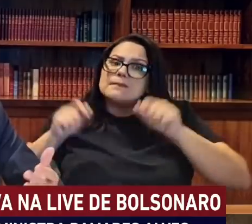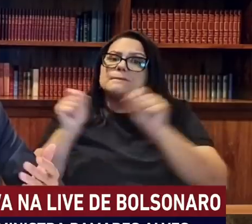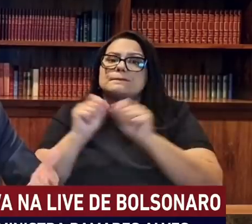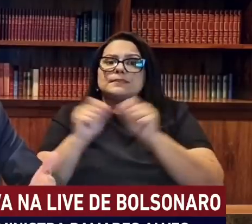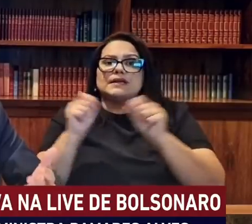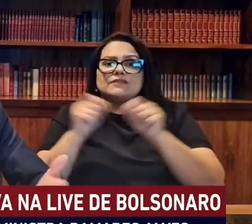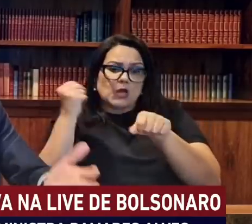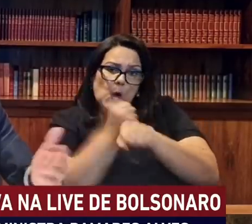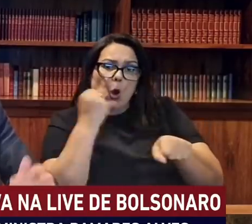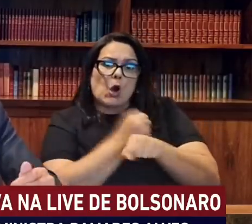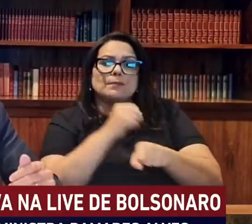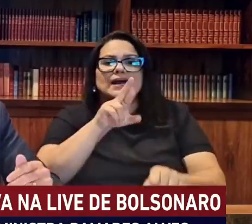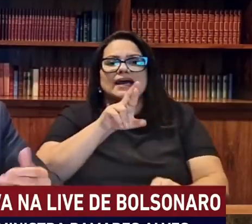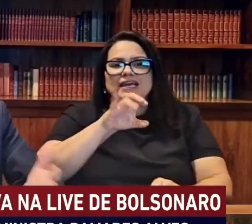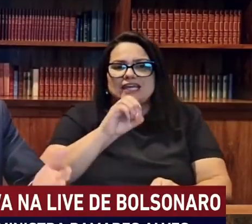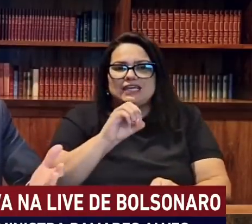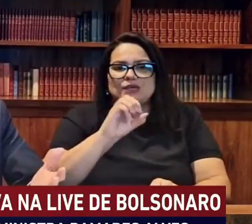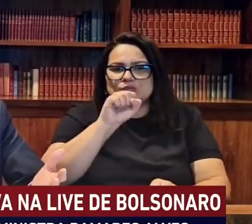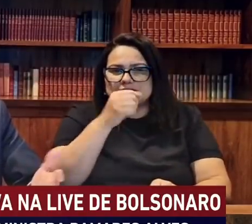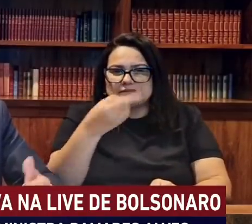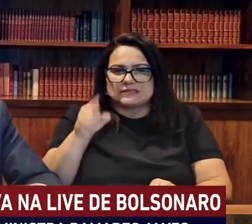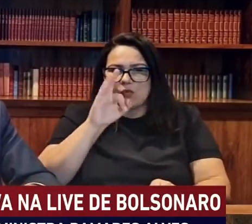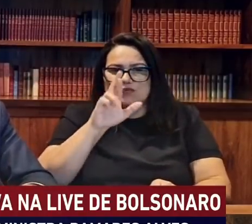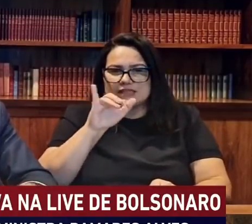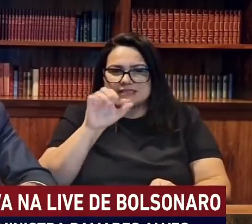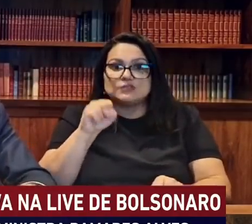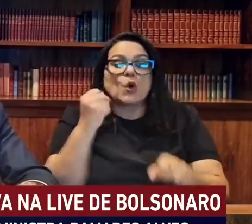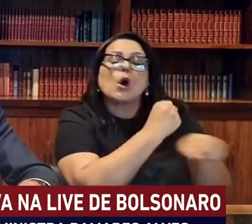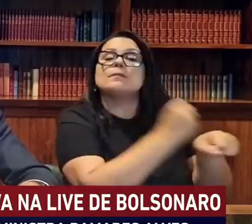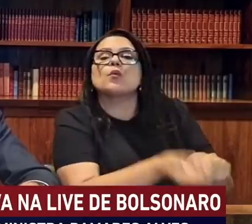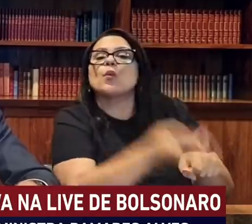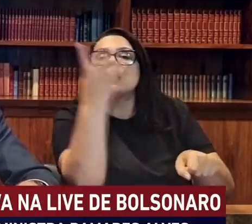transposições do Rio São Francisco. 100.